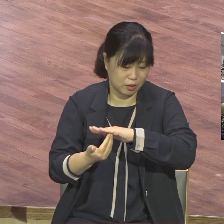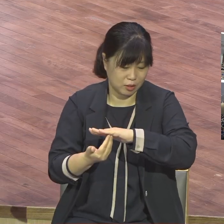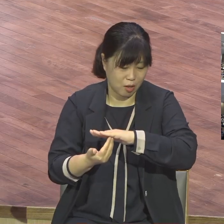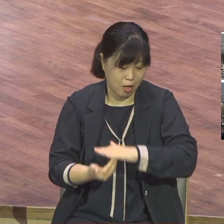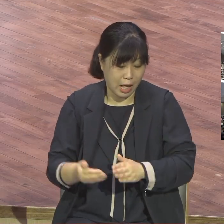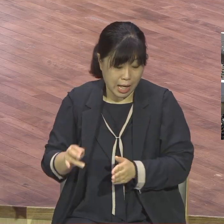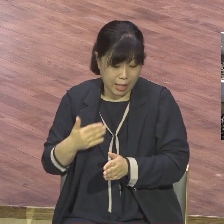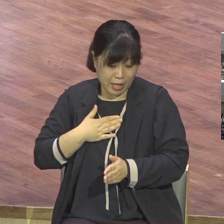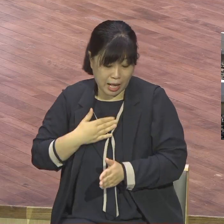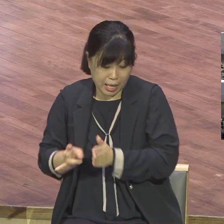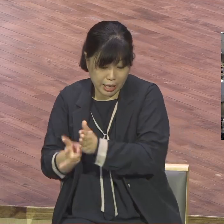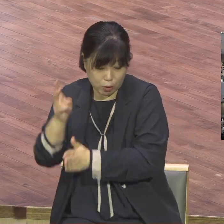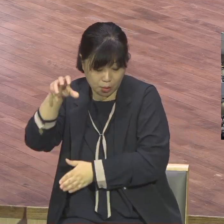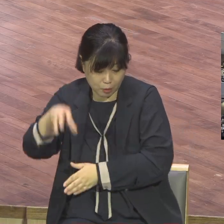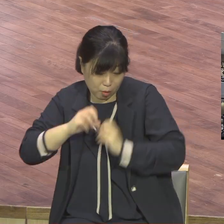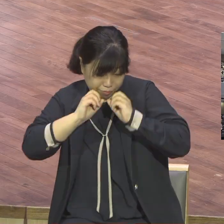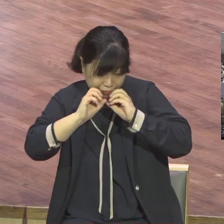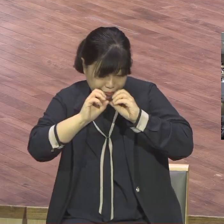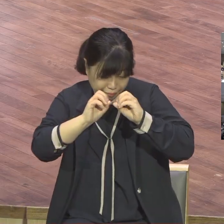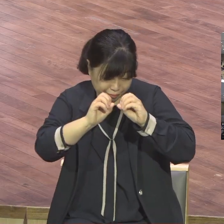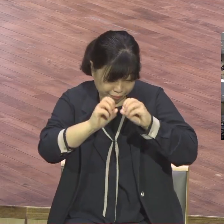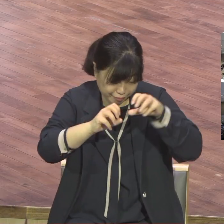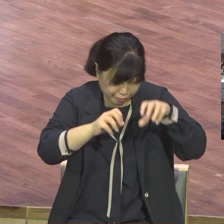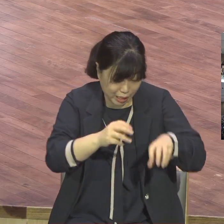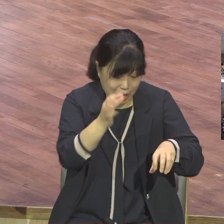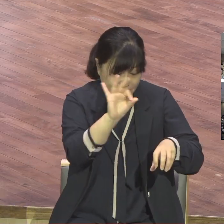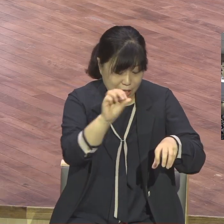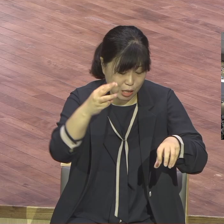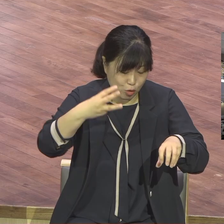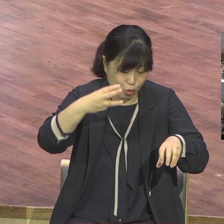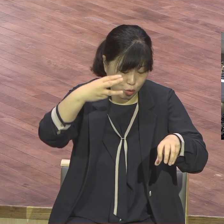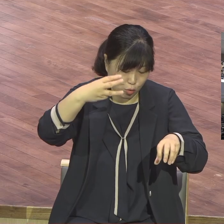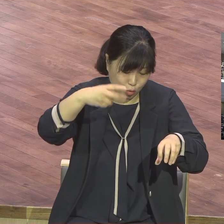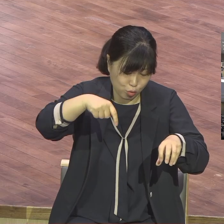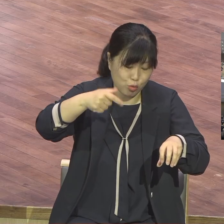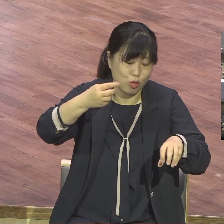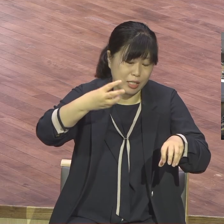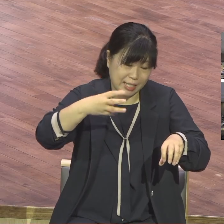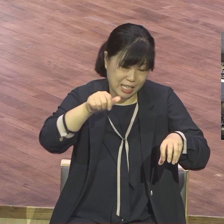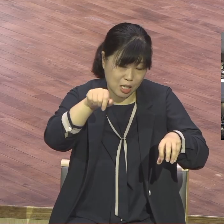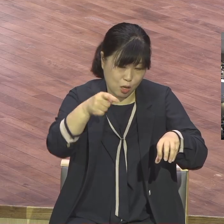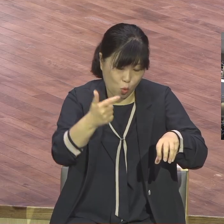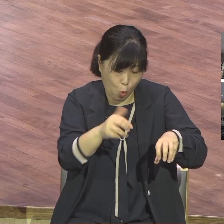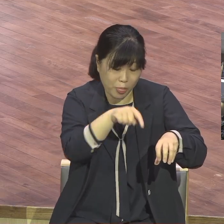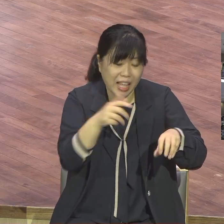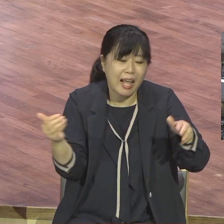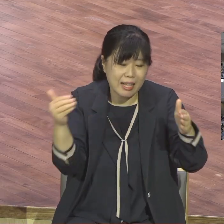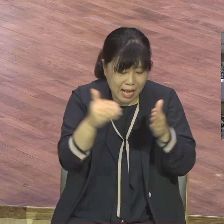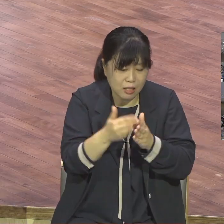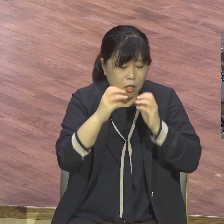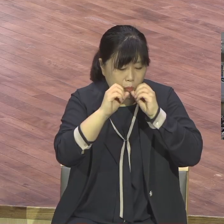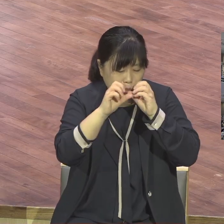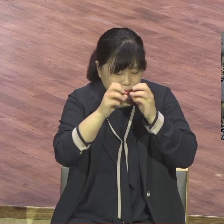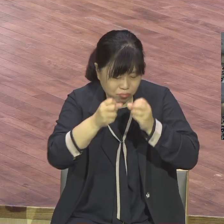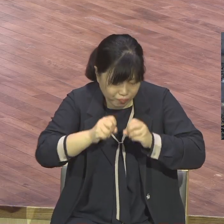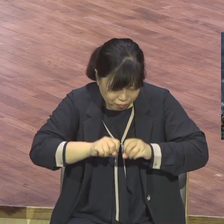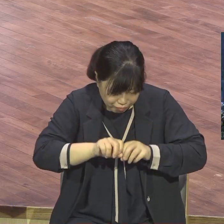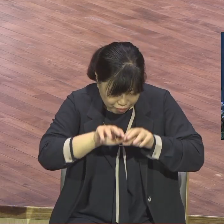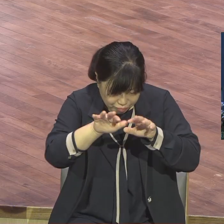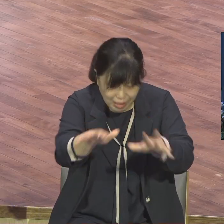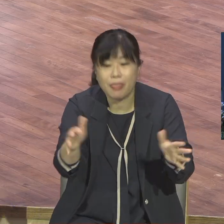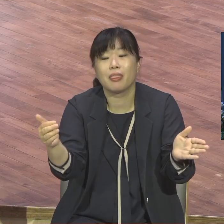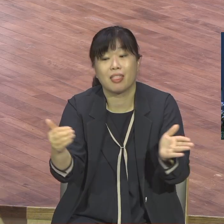예루살렘으로부터 두루 행하여 이루리곤까지 그리스도의 복음을 편만하게 전하였노라. 사도 바울은